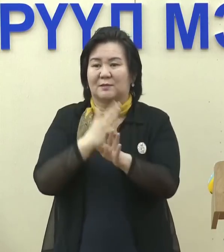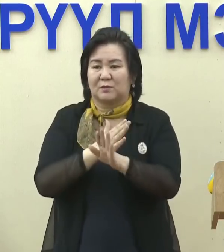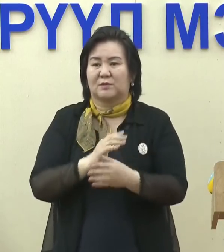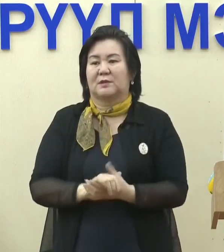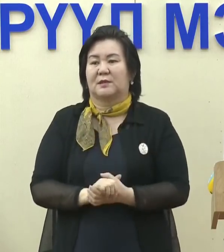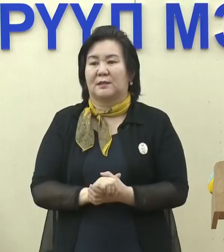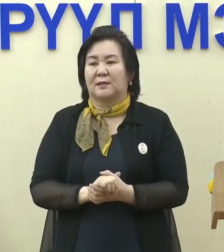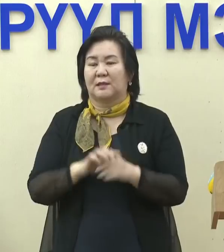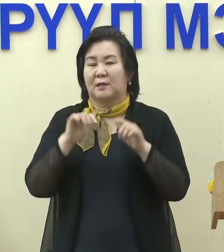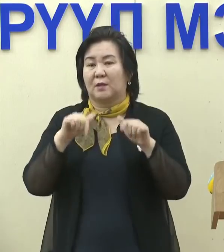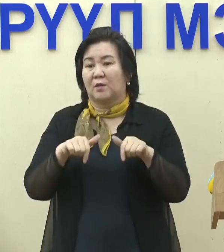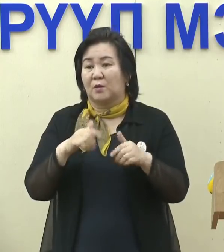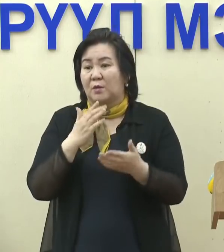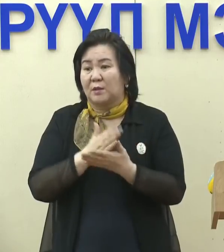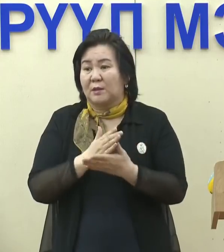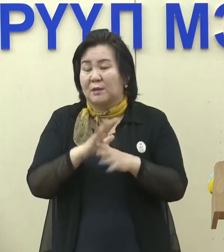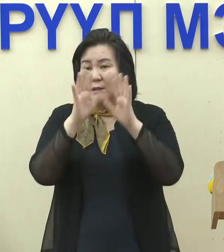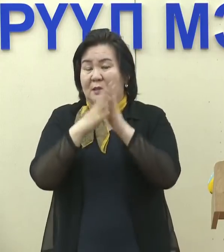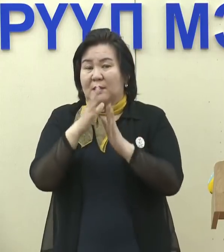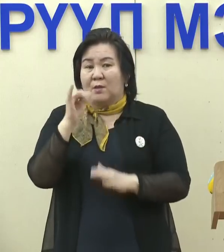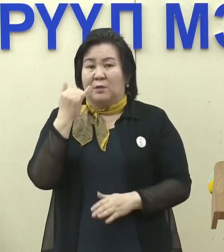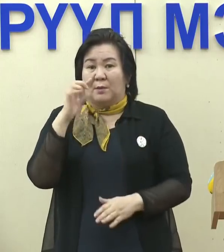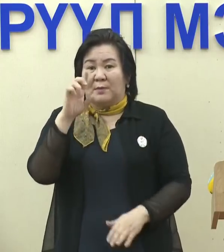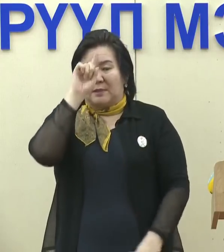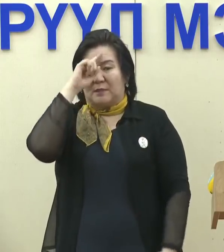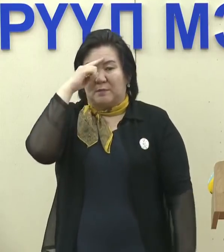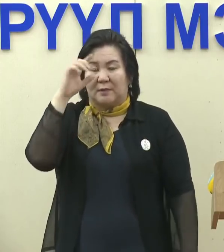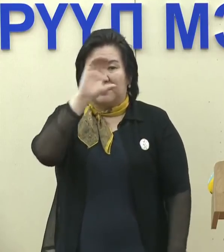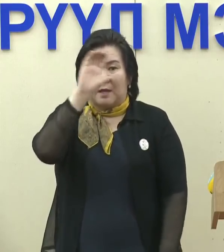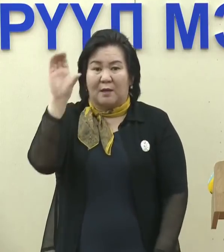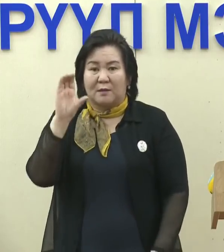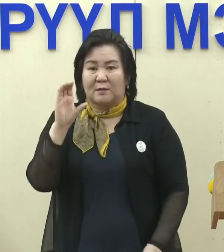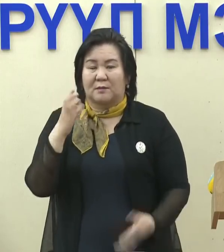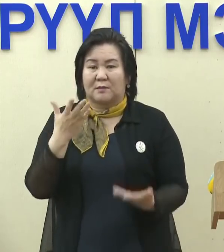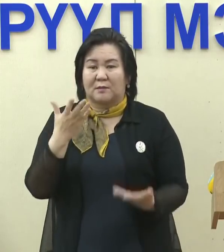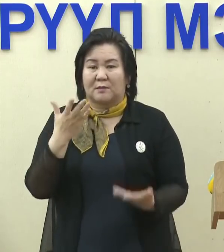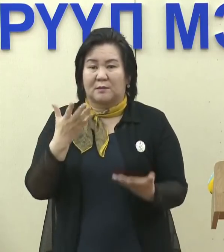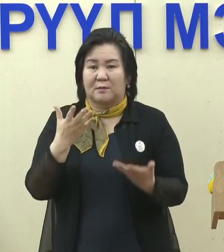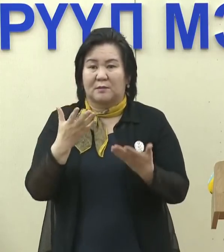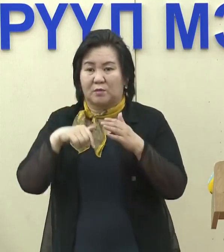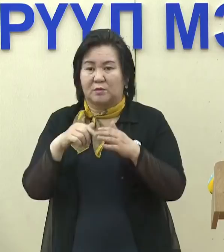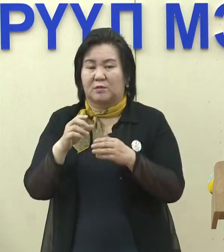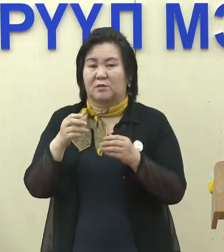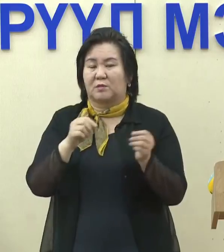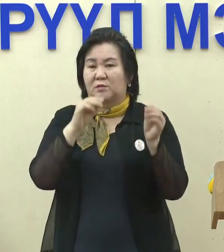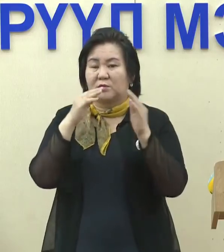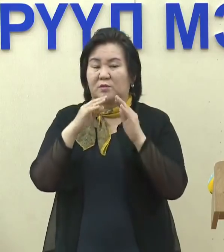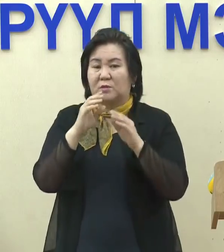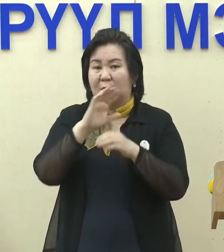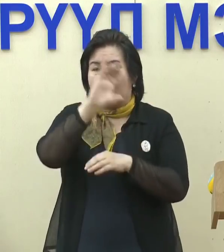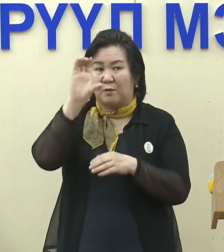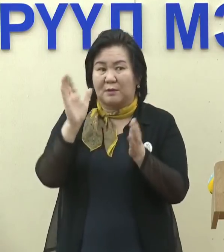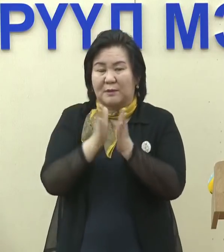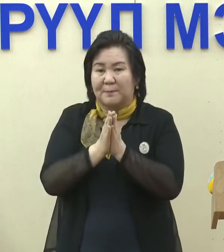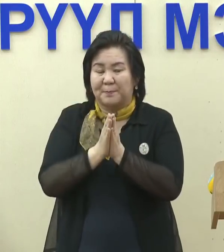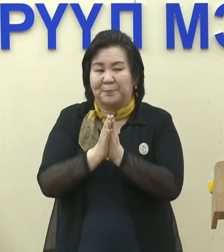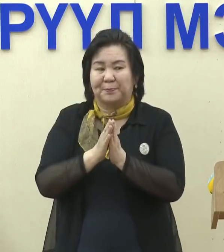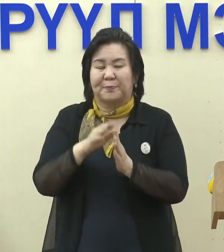мөн өнөөдрийн байдлаар нийслэлийн эрүүл мэндийн газар нэгдсэн үндэсний байгууллагын Монгол дахь шилжилт хөдөлгөөний байгууллагатай хамтран тархвар